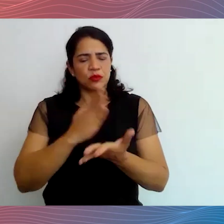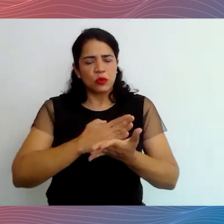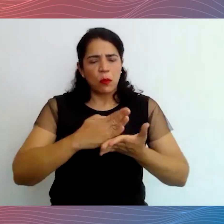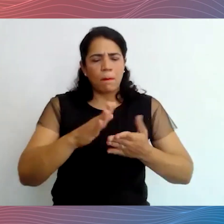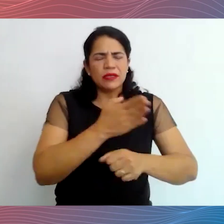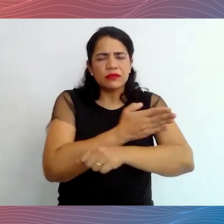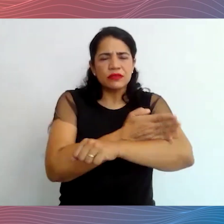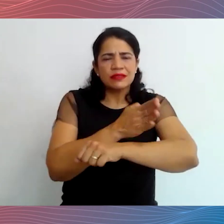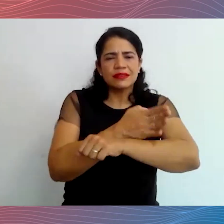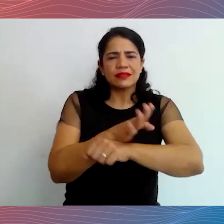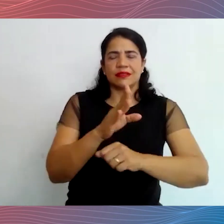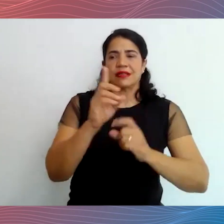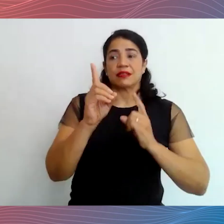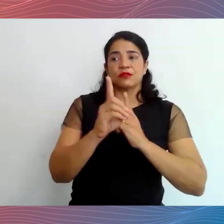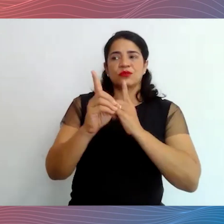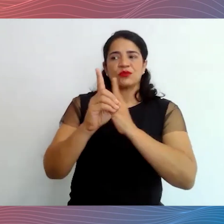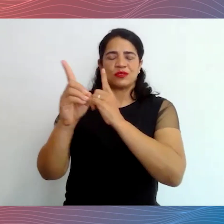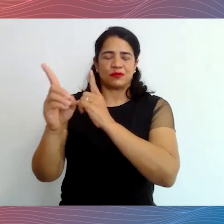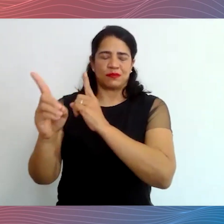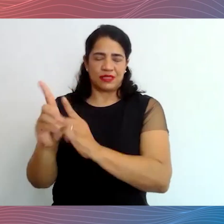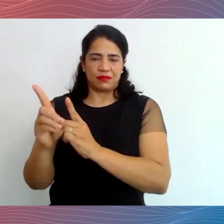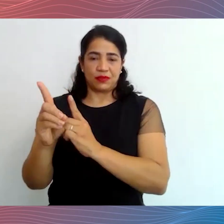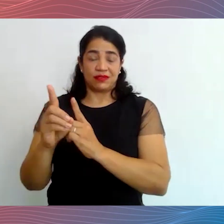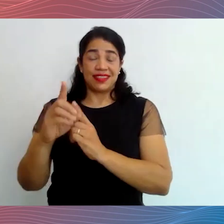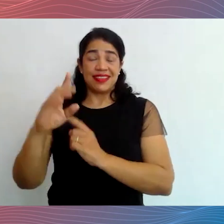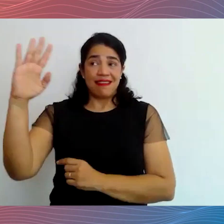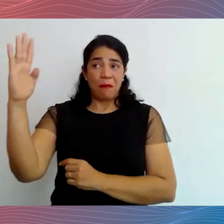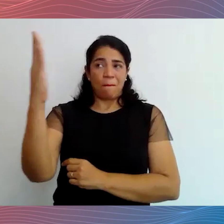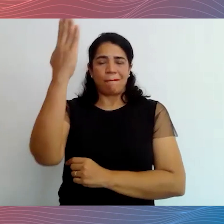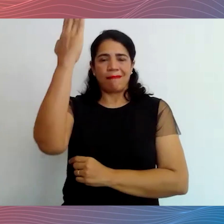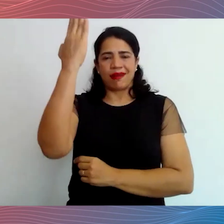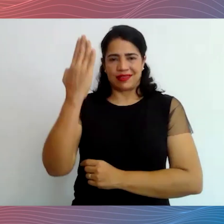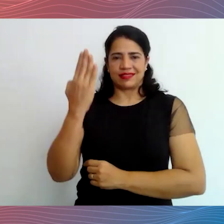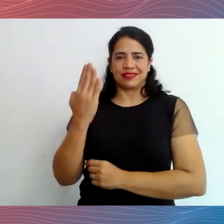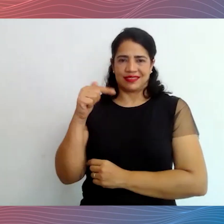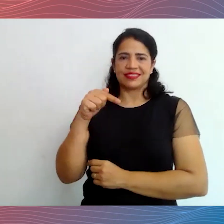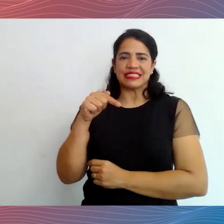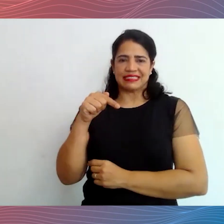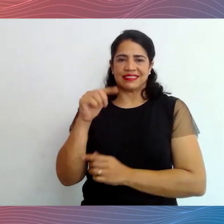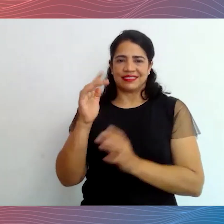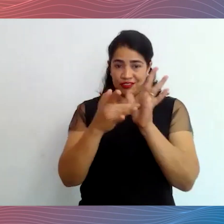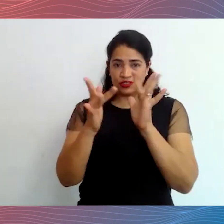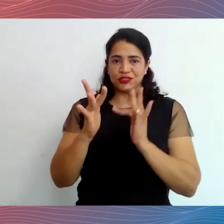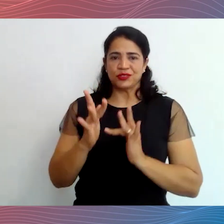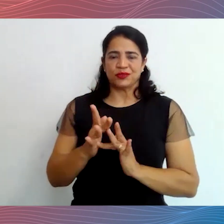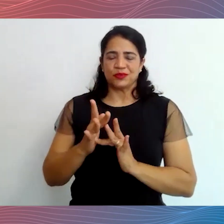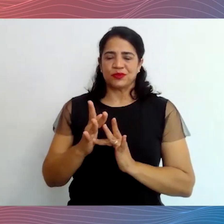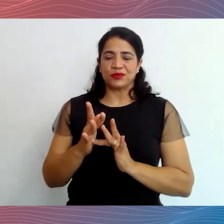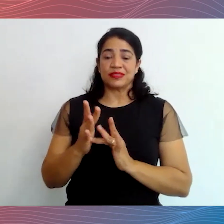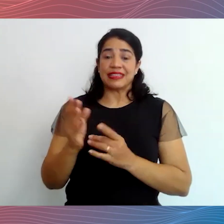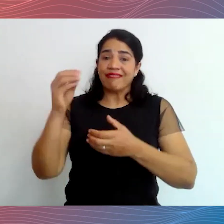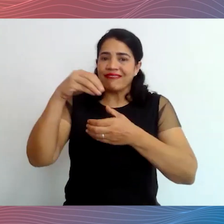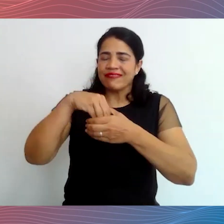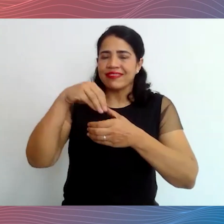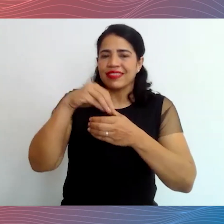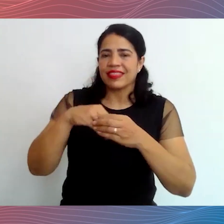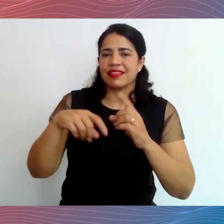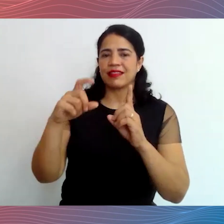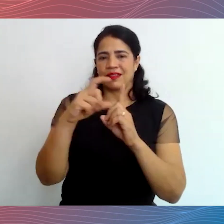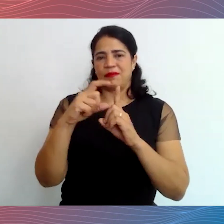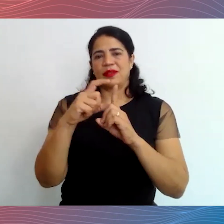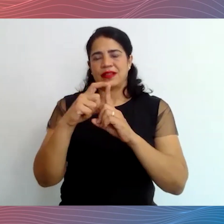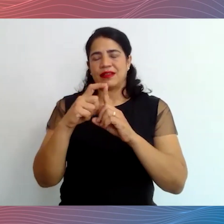Aí quando chegou no dia do Pentecostes, a igreja foi gerada. Daí para frente, irmãos, Jesus nunca mais apareceu